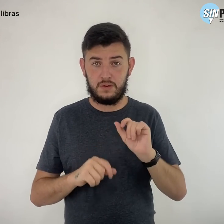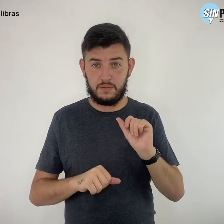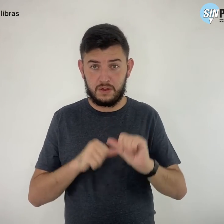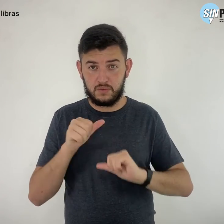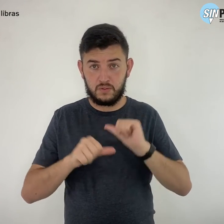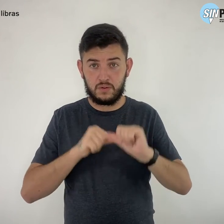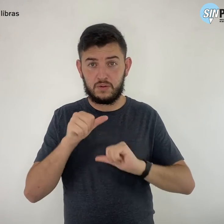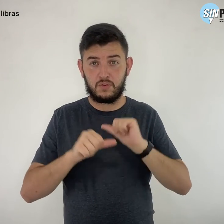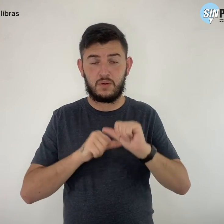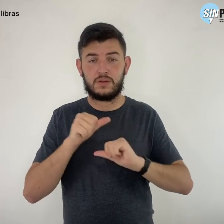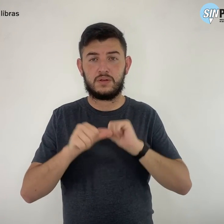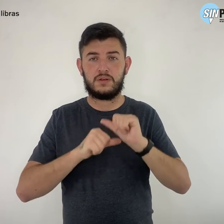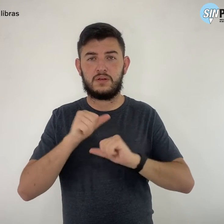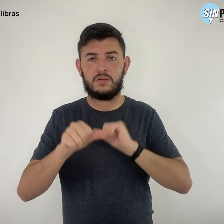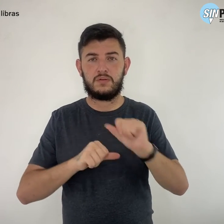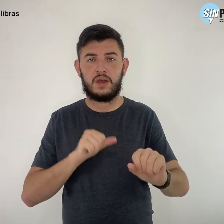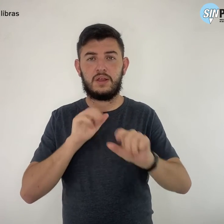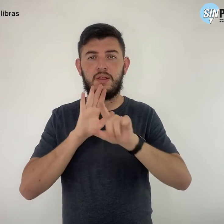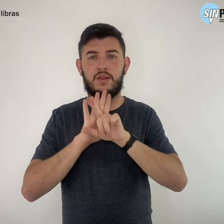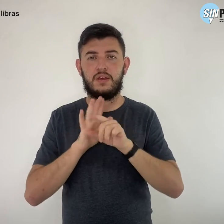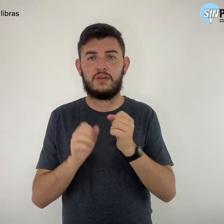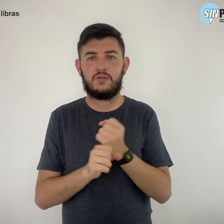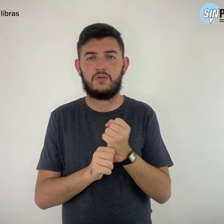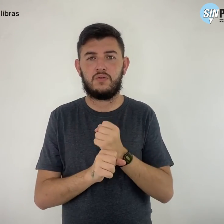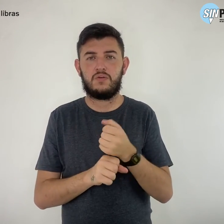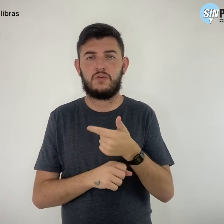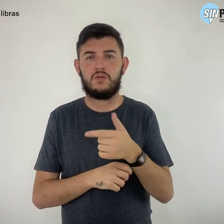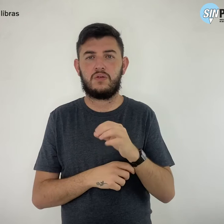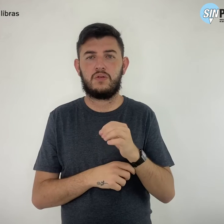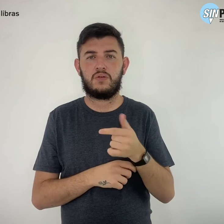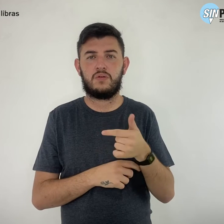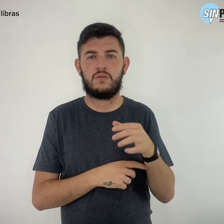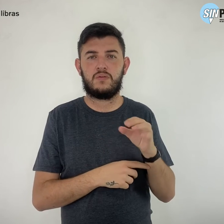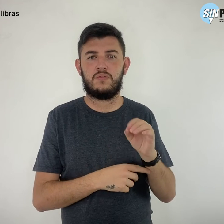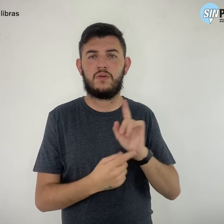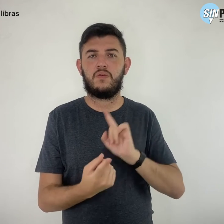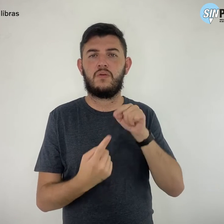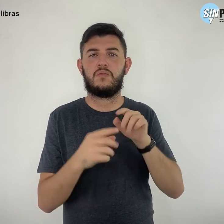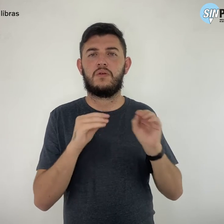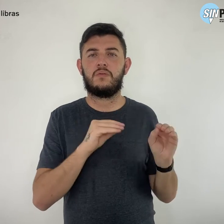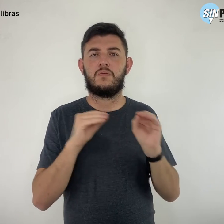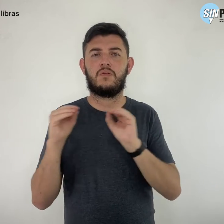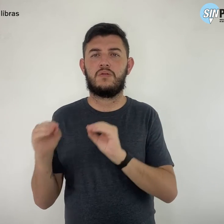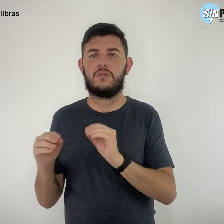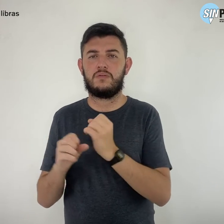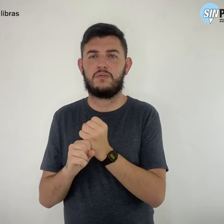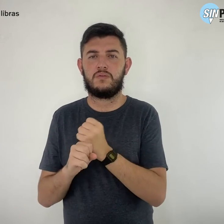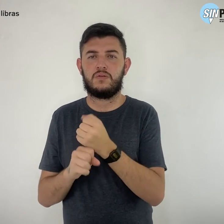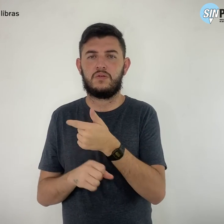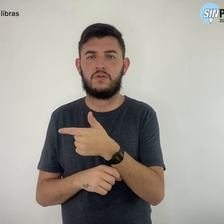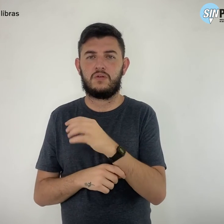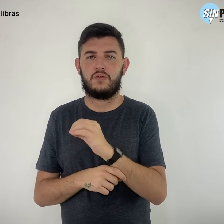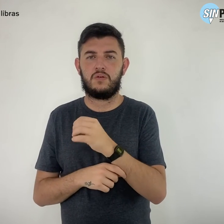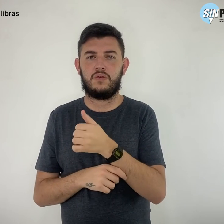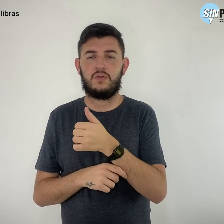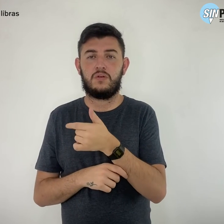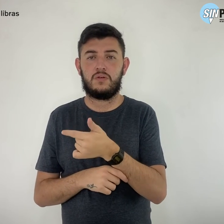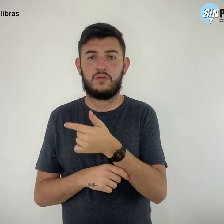na lei de 2020, a fim de adiar para 2024 a definição de